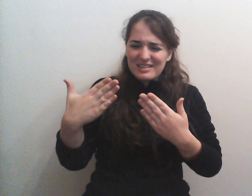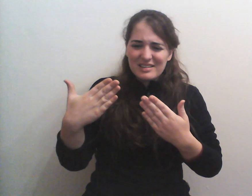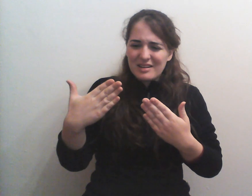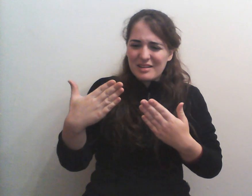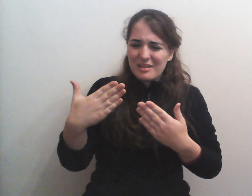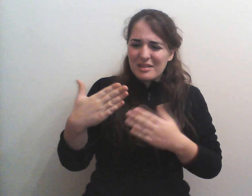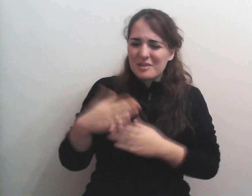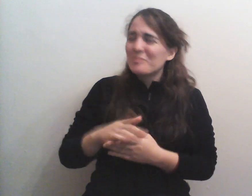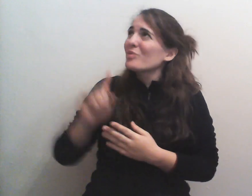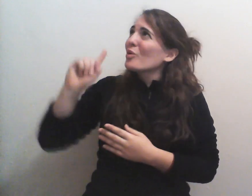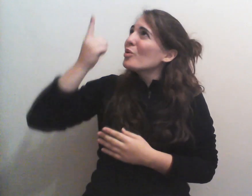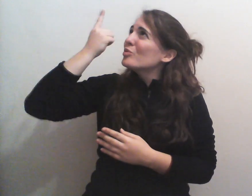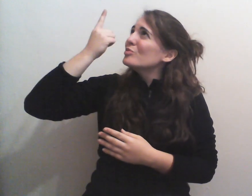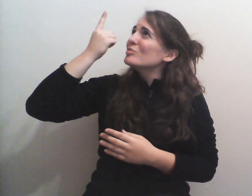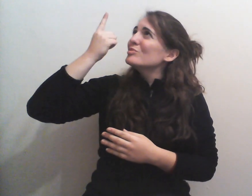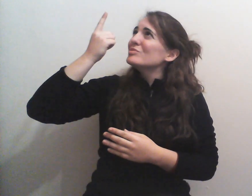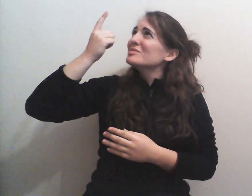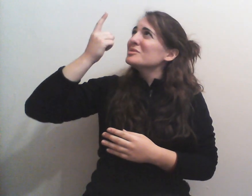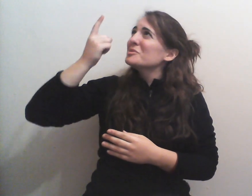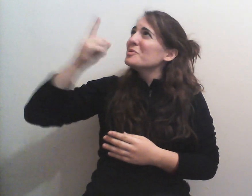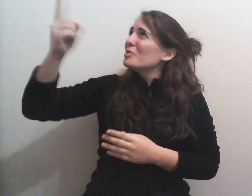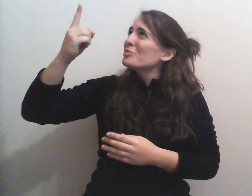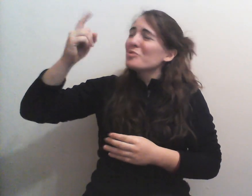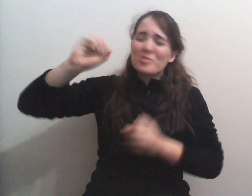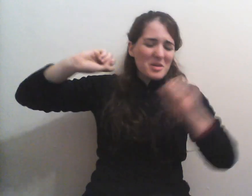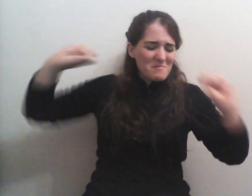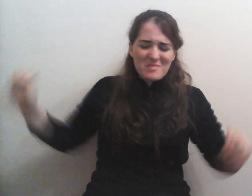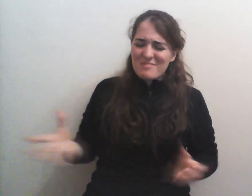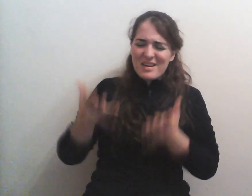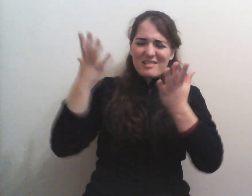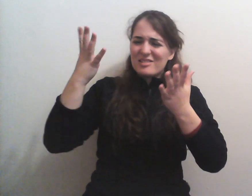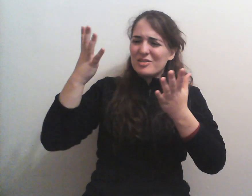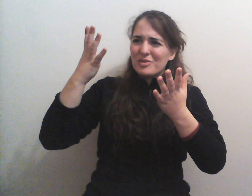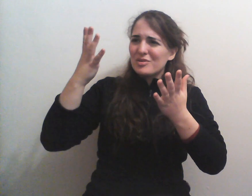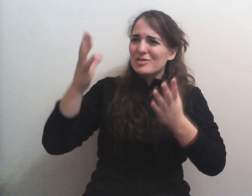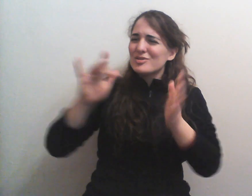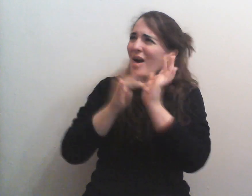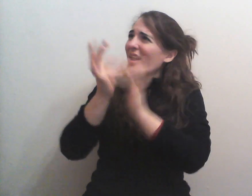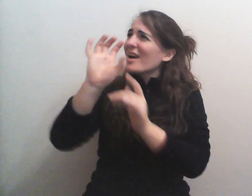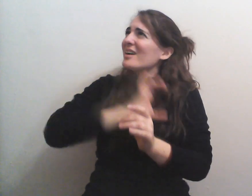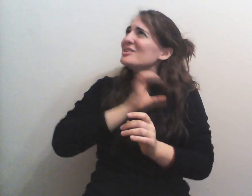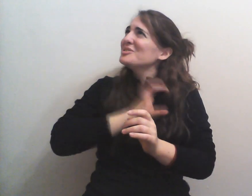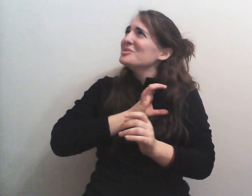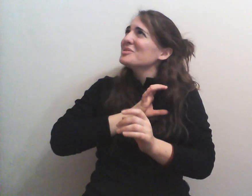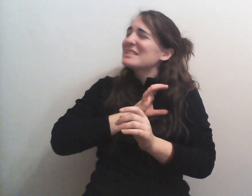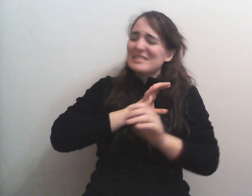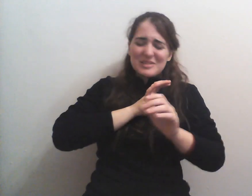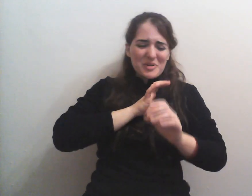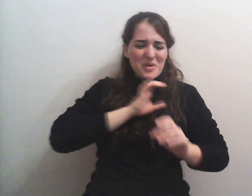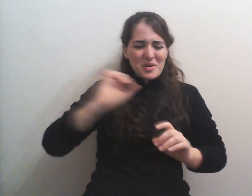Señor, no hay otro nombre bajo el cielo en el cual podamos ser salvos. Y en esta mañana confesamos gozosamente,